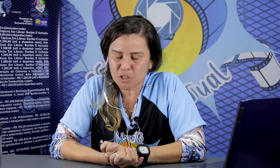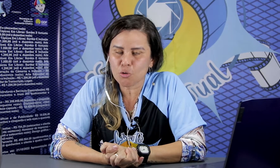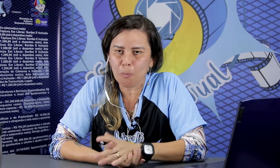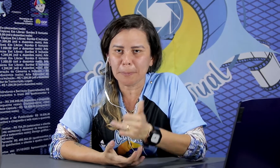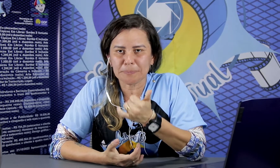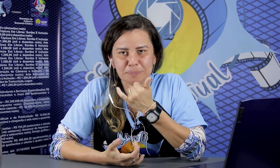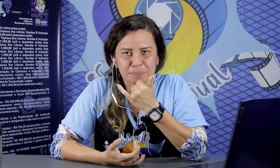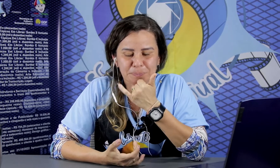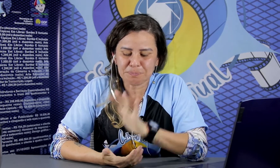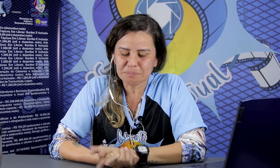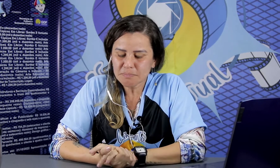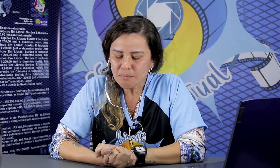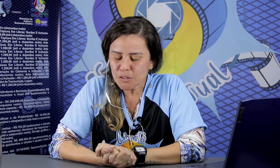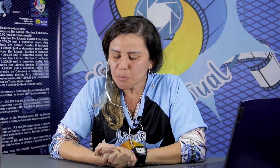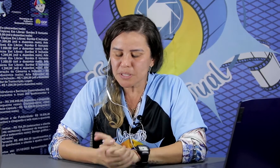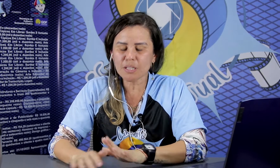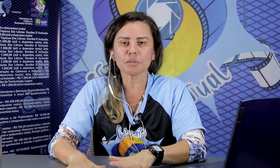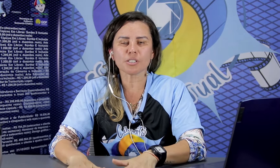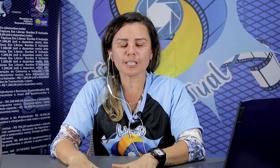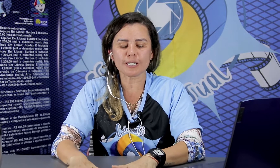desculpa. Eu vou apresentar para vocês